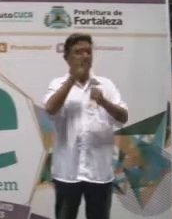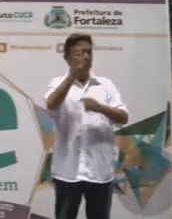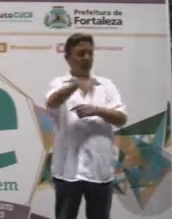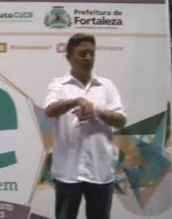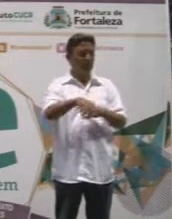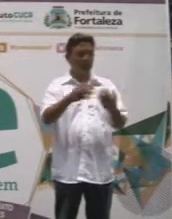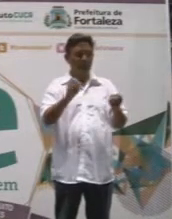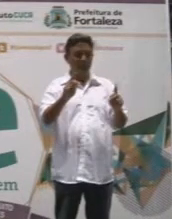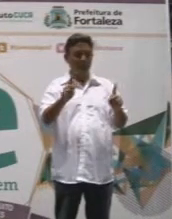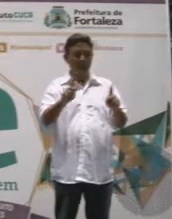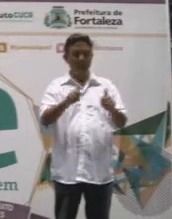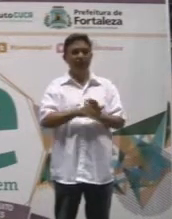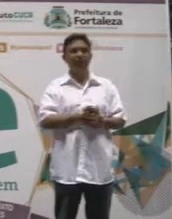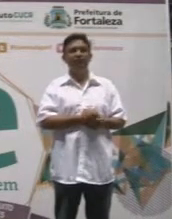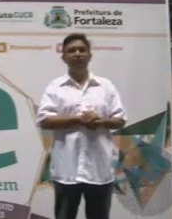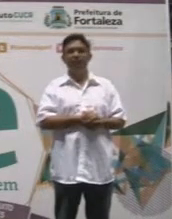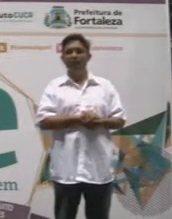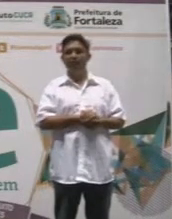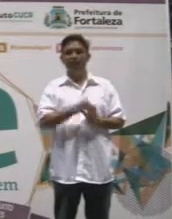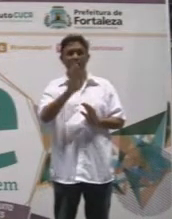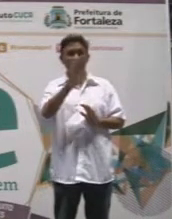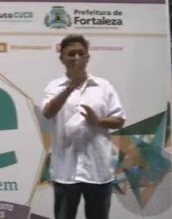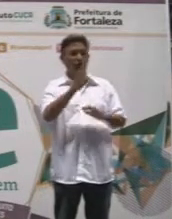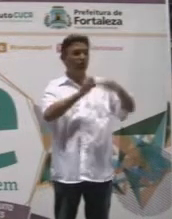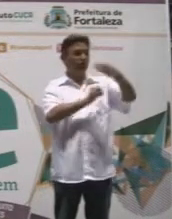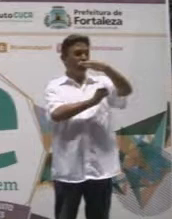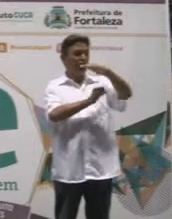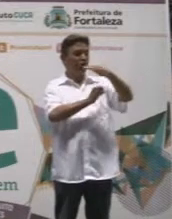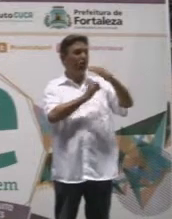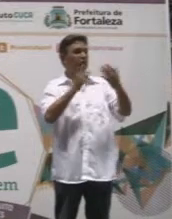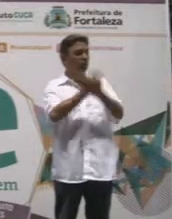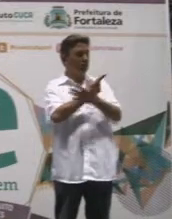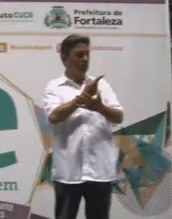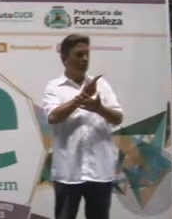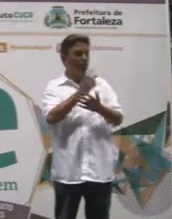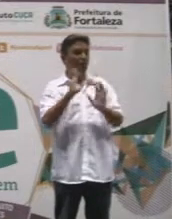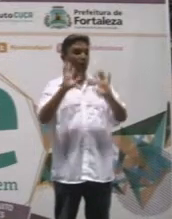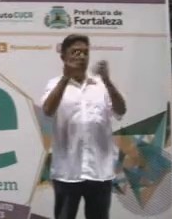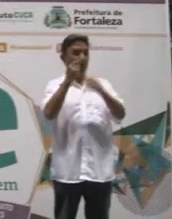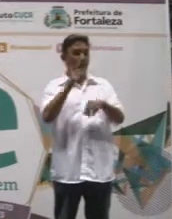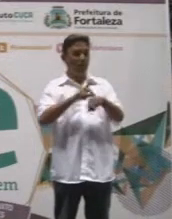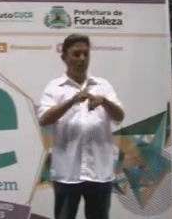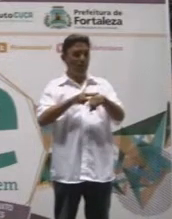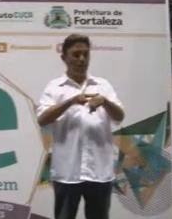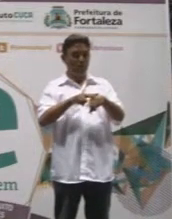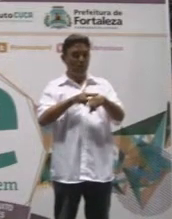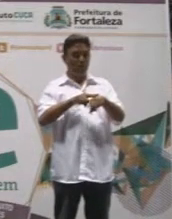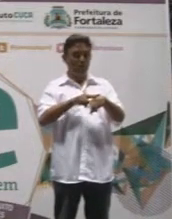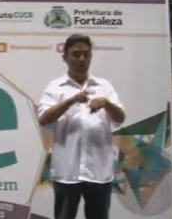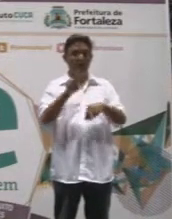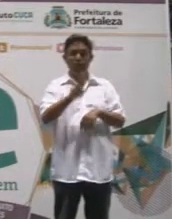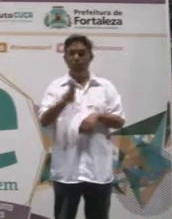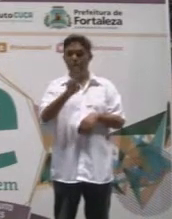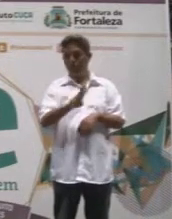ok? Ok. Um dos pilares da Revolução Verde é a